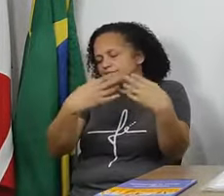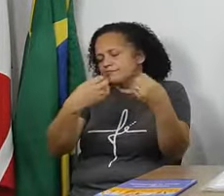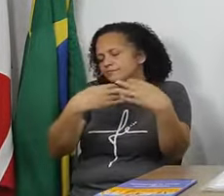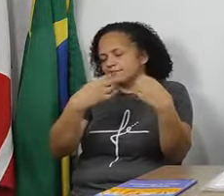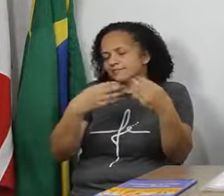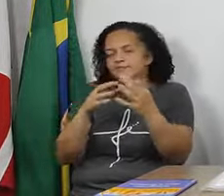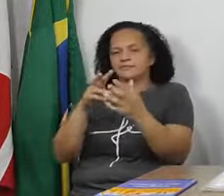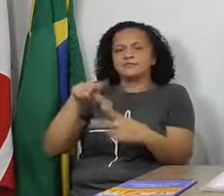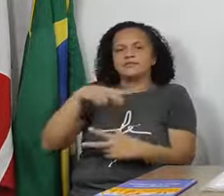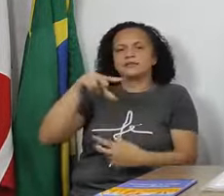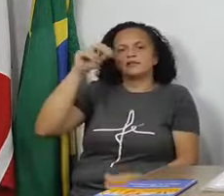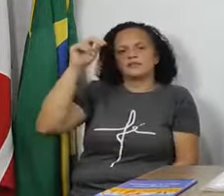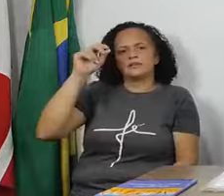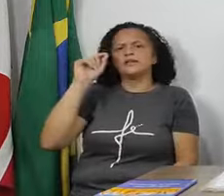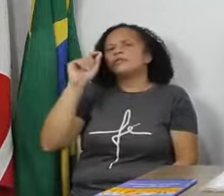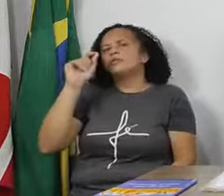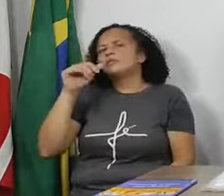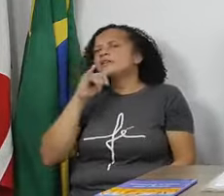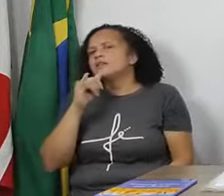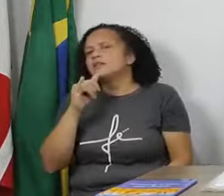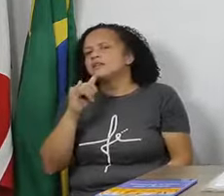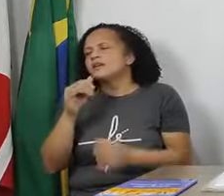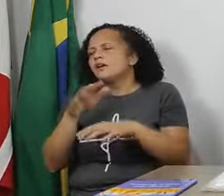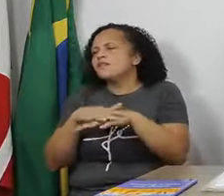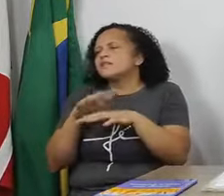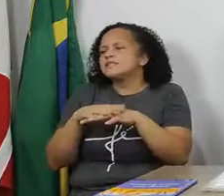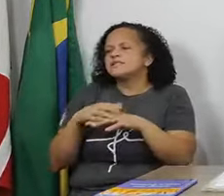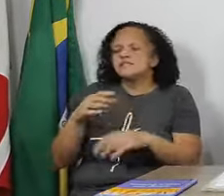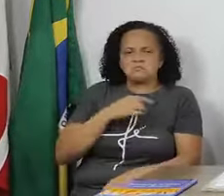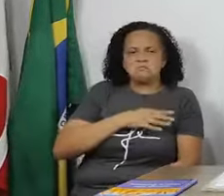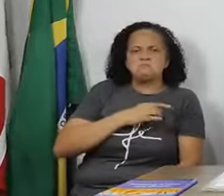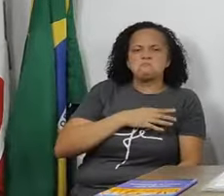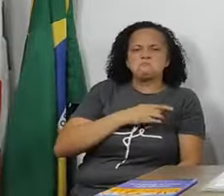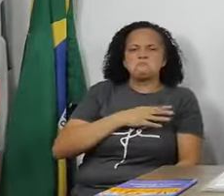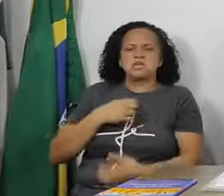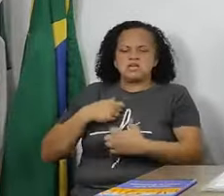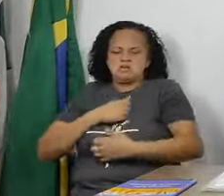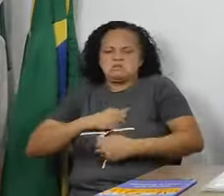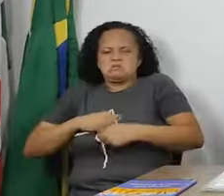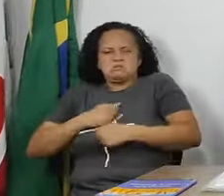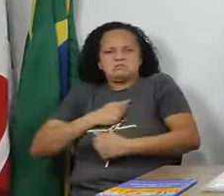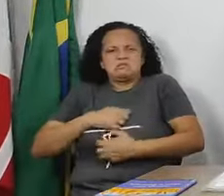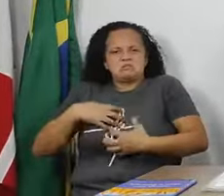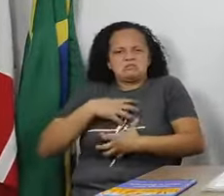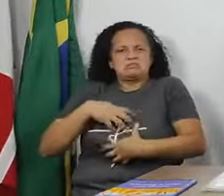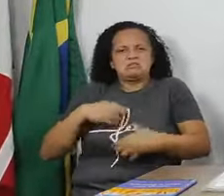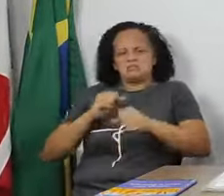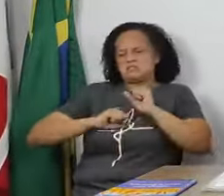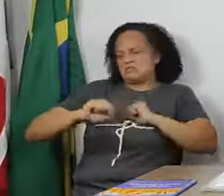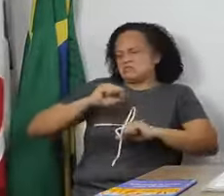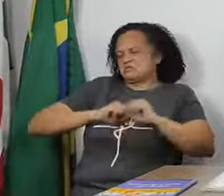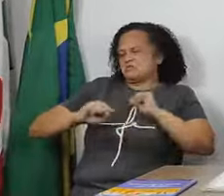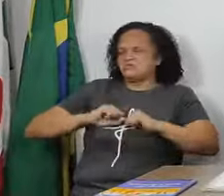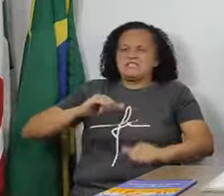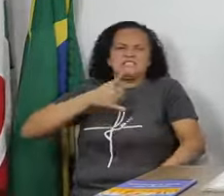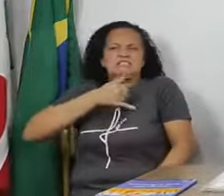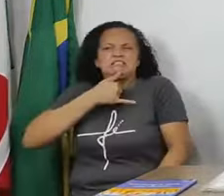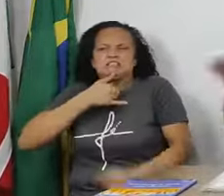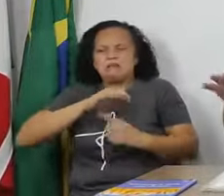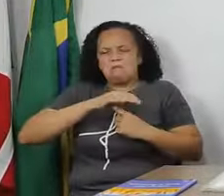fazer para que o medo, a ansiedade, a angústia, a tristeza, a depressão, o